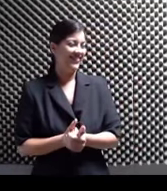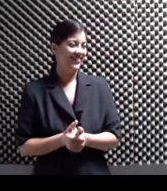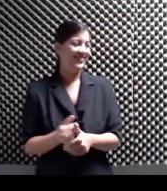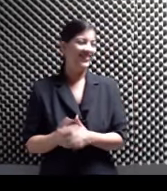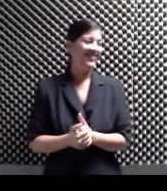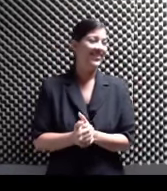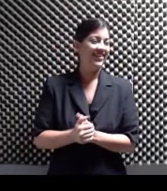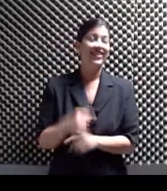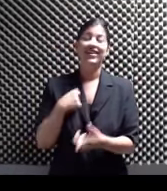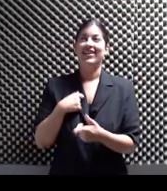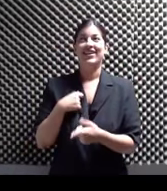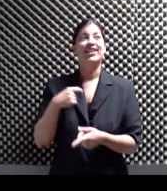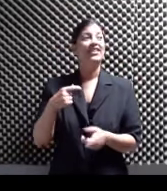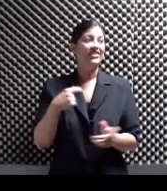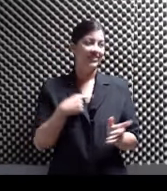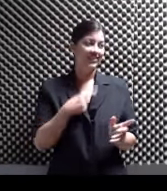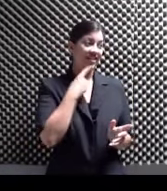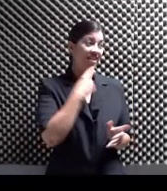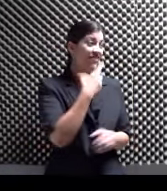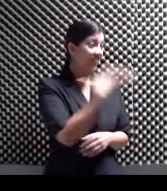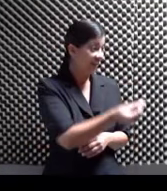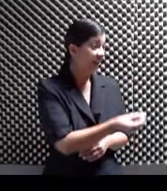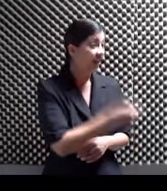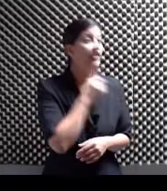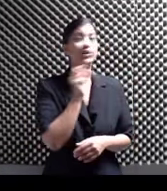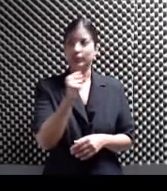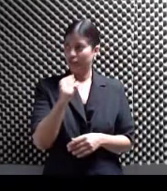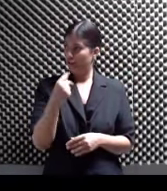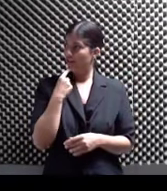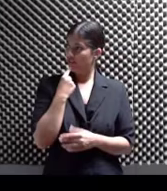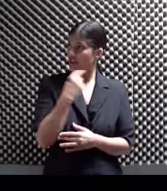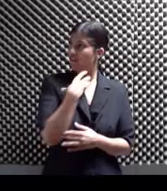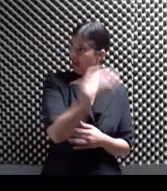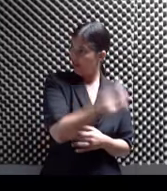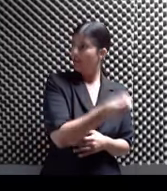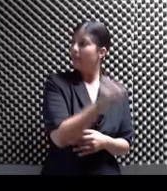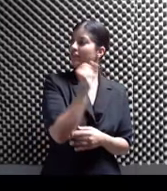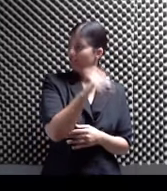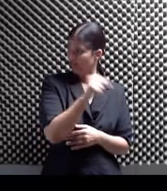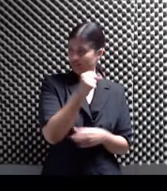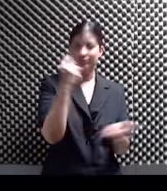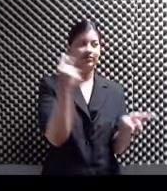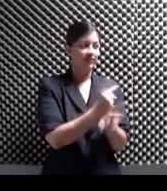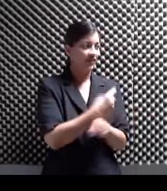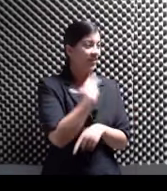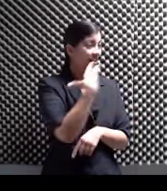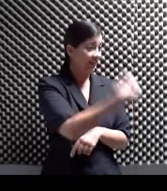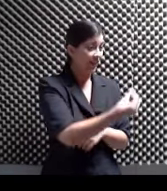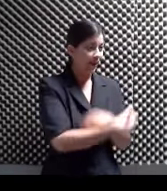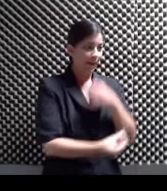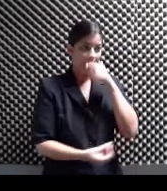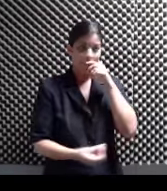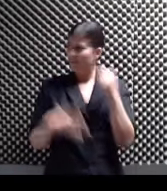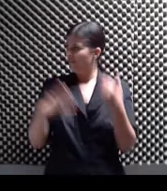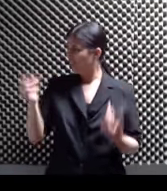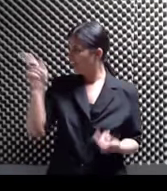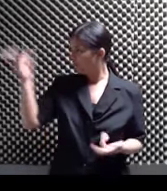Yo insisto que le está gritando vete, pero sí, yo no sé. Sí. ¿A dónde es lo que nos acaba de decir? Vete, lo que está diciendo, vete. ¡Vete